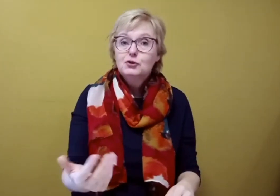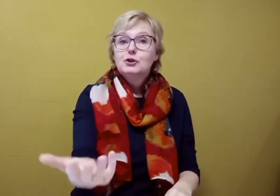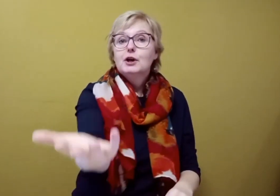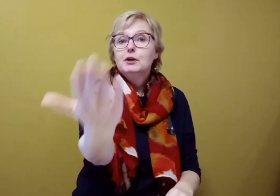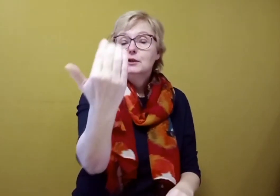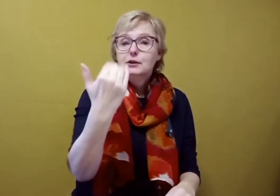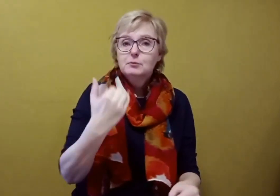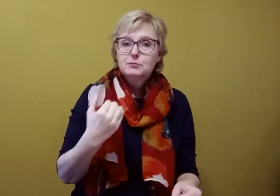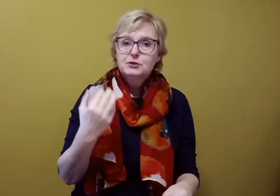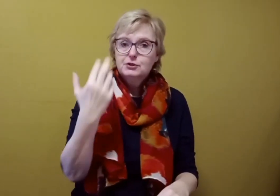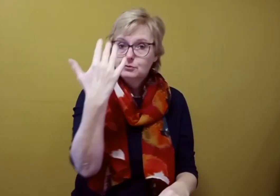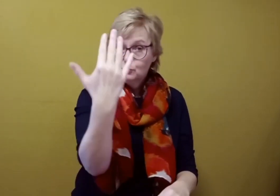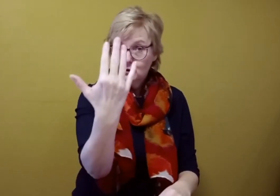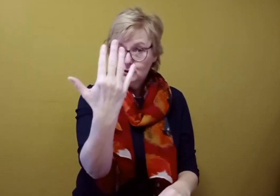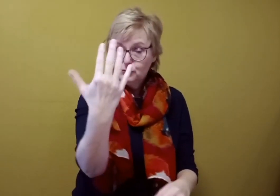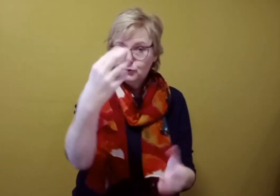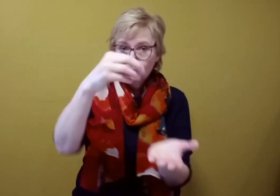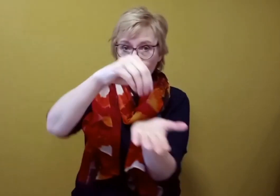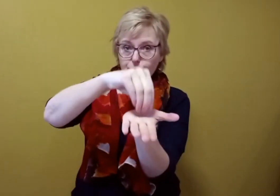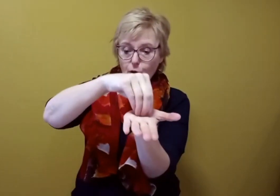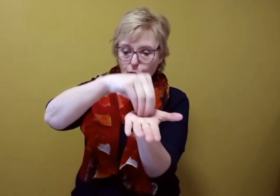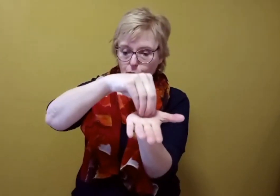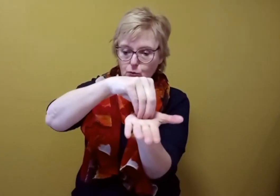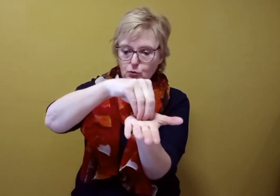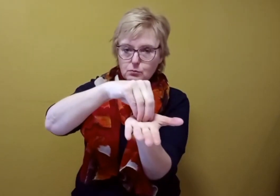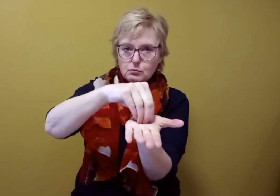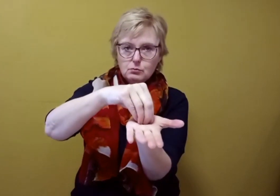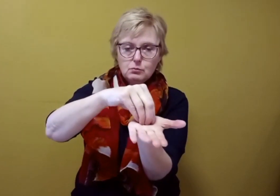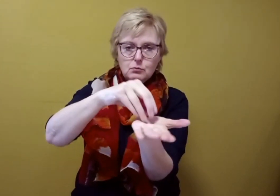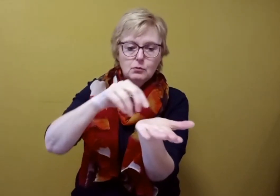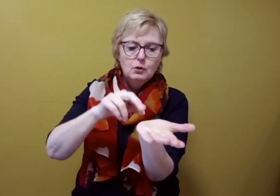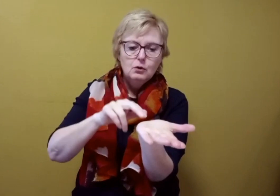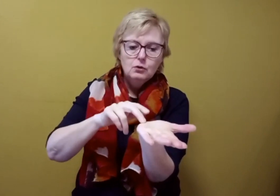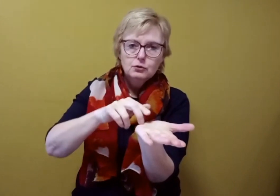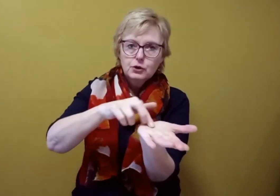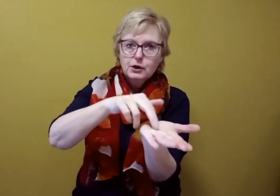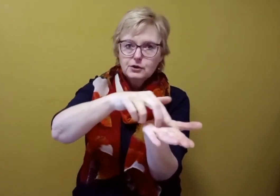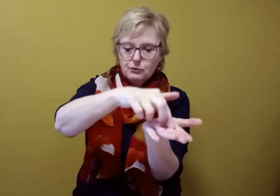der nimmt die 5 Euro und geht davon.